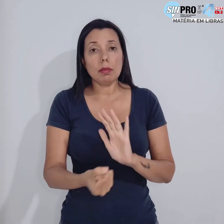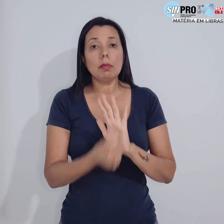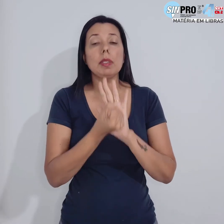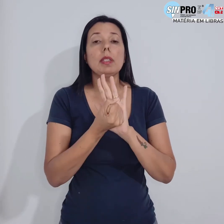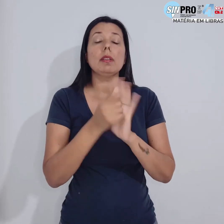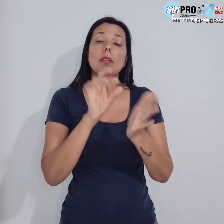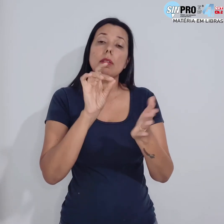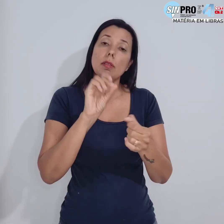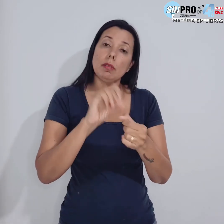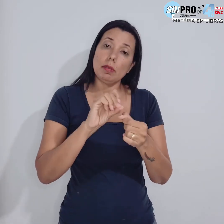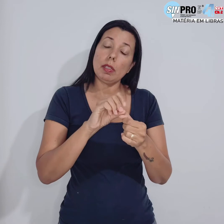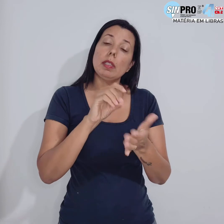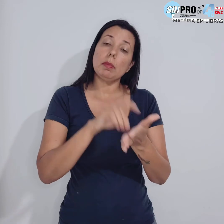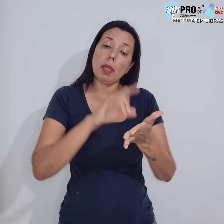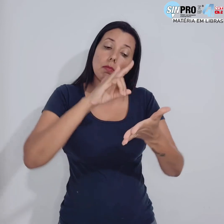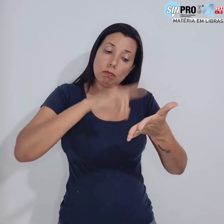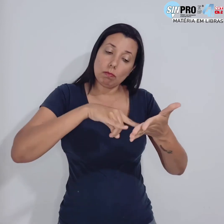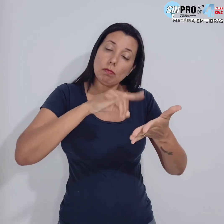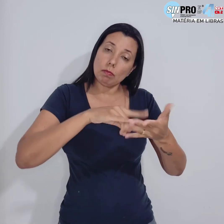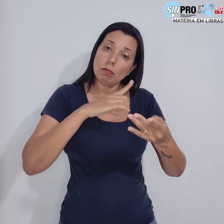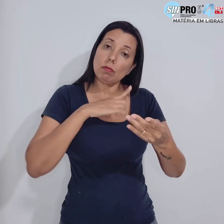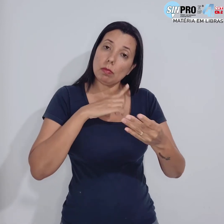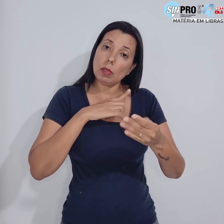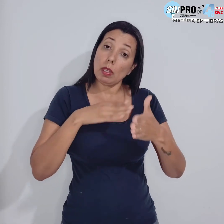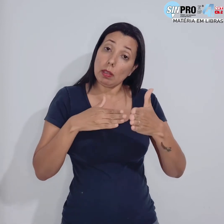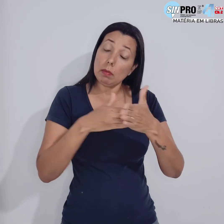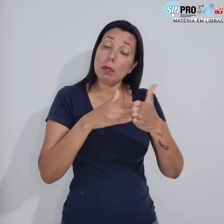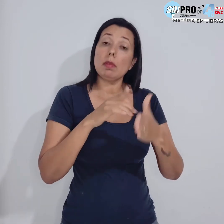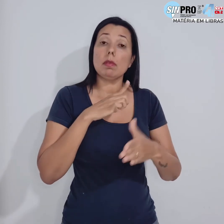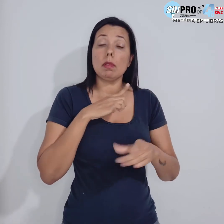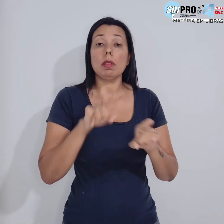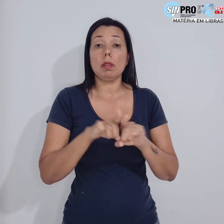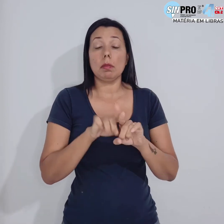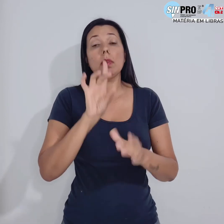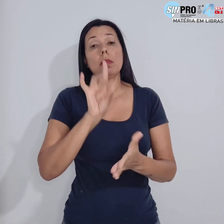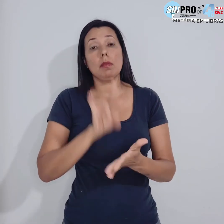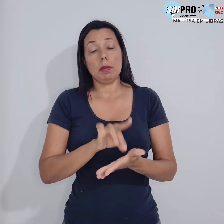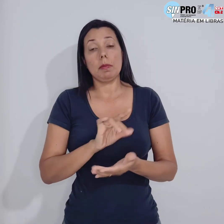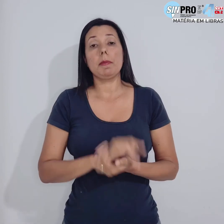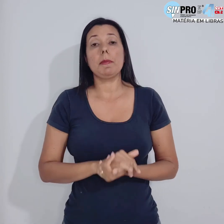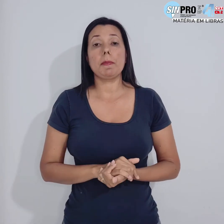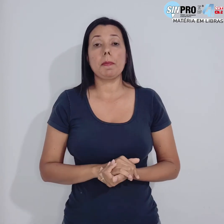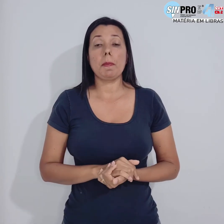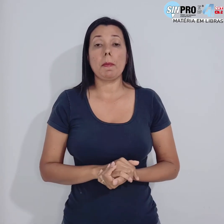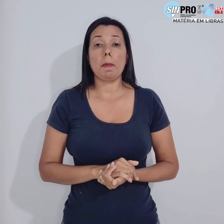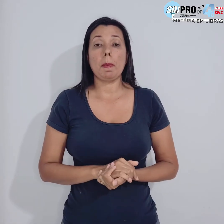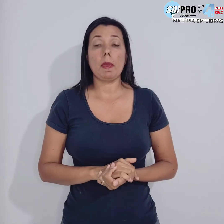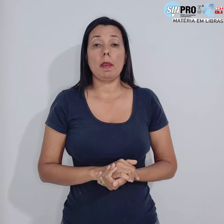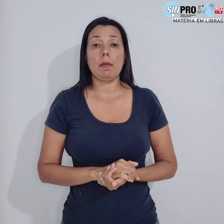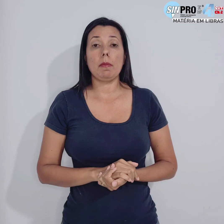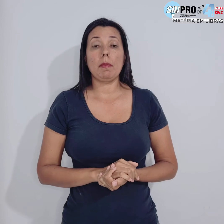1988. Algo simples, algo que já está escrito dentro do nosso artigo 231